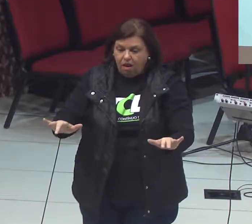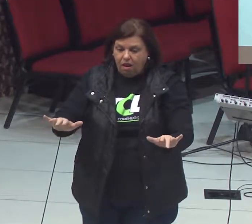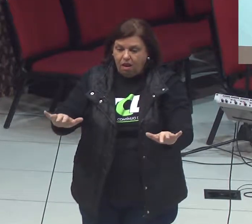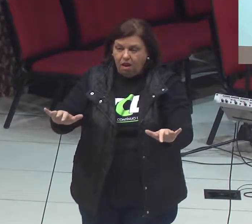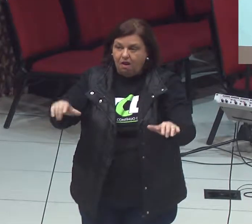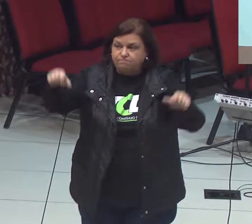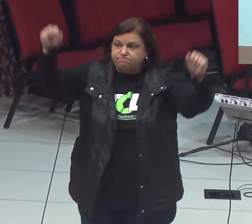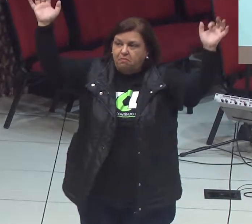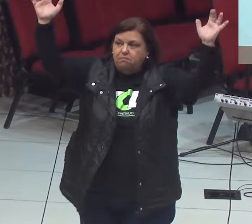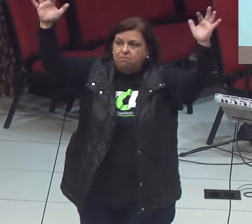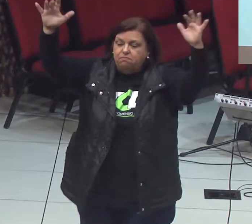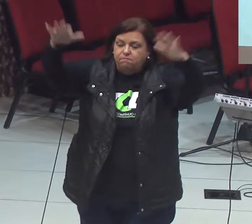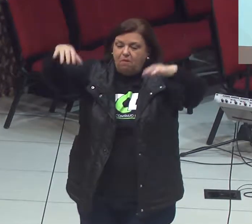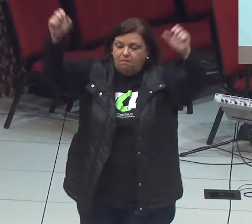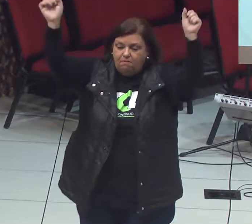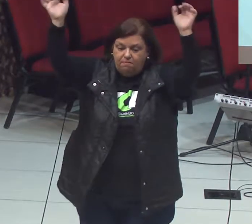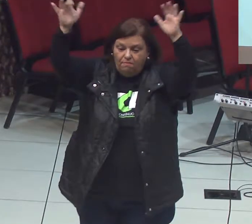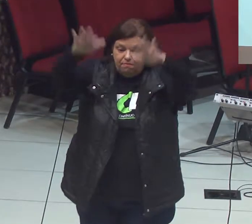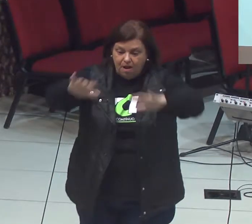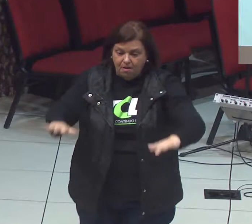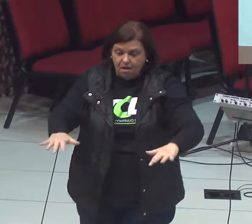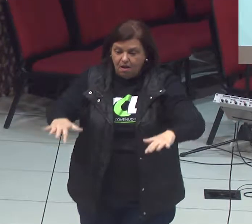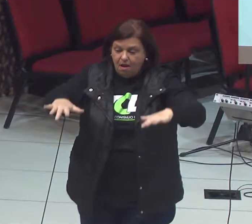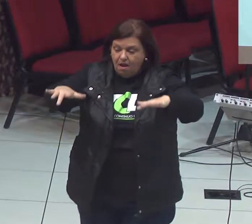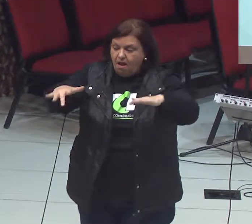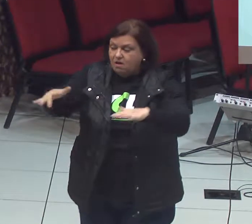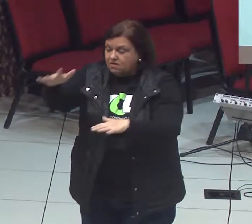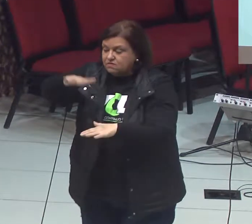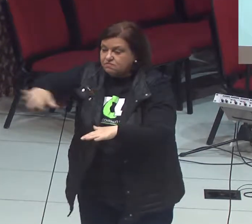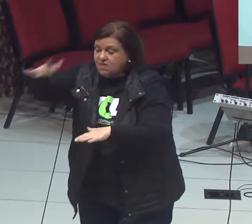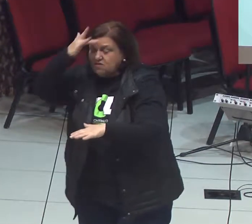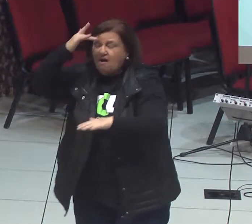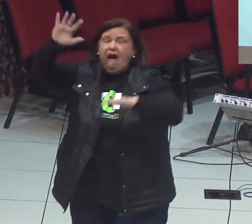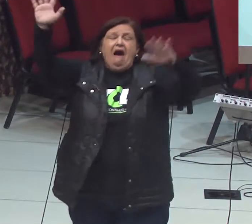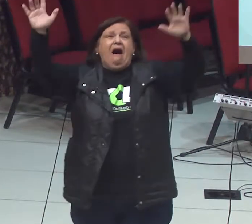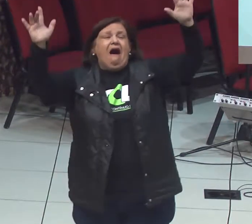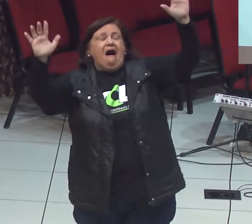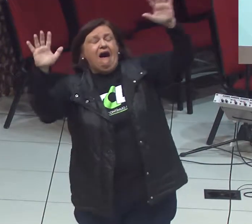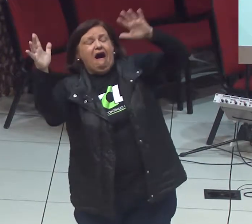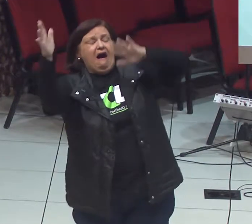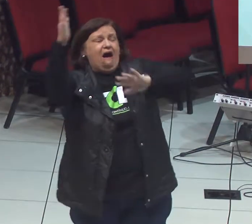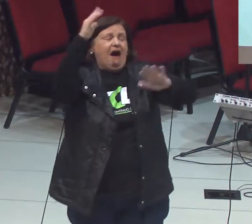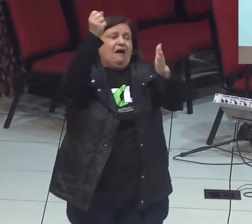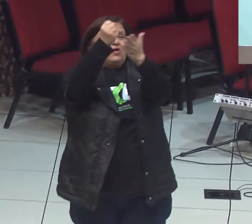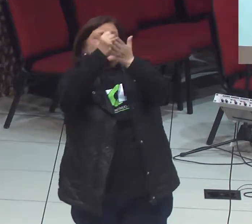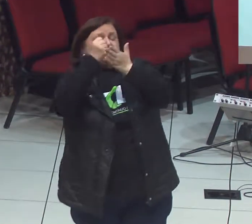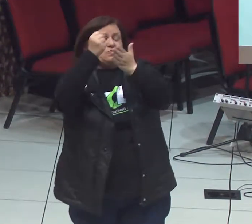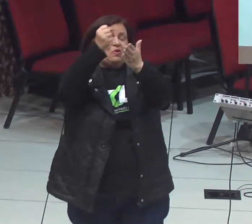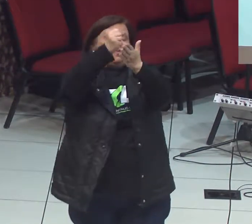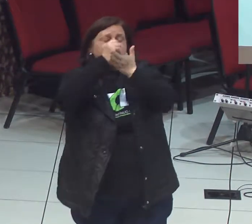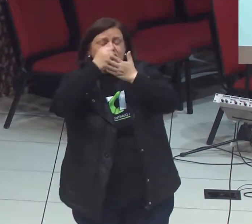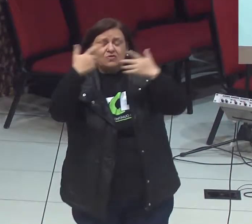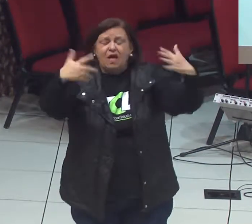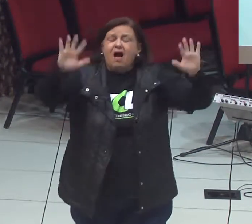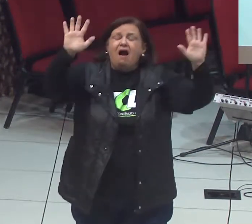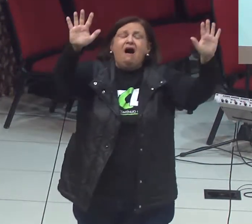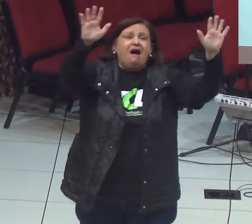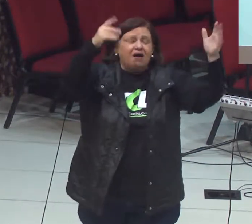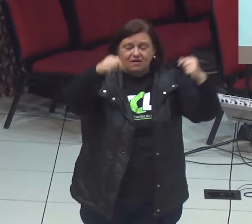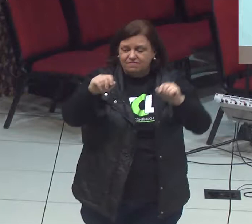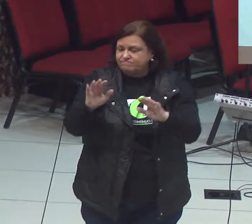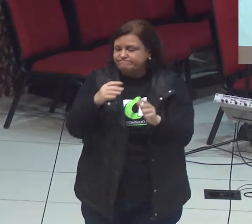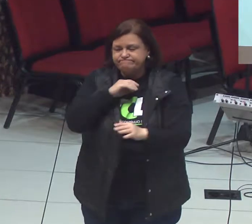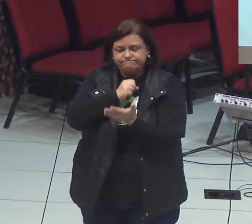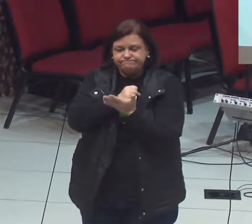irmãos, no TCL é essa também. Seguindo o nosso roteiro, ali diz assim que os tessalonicenses estavam